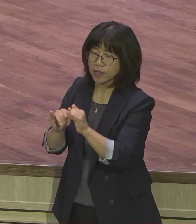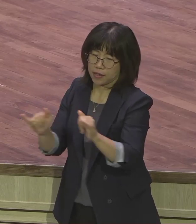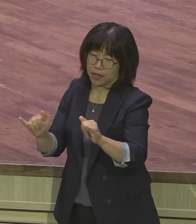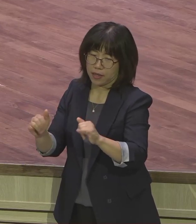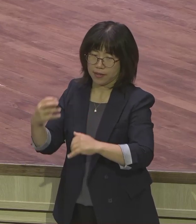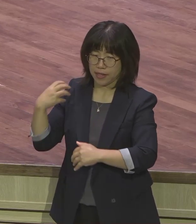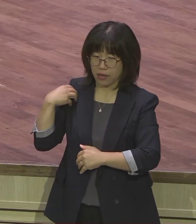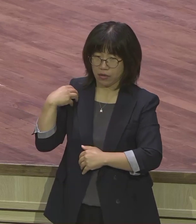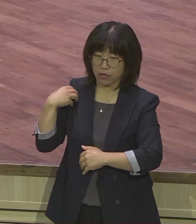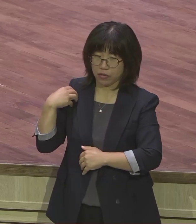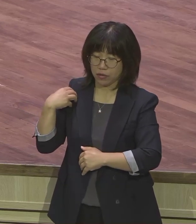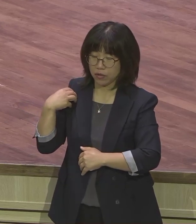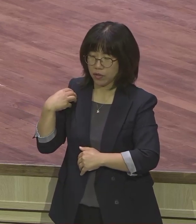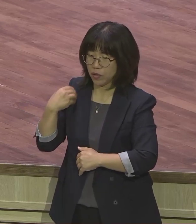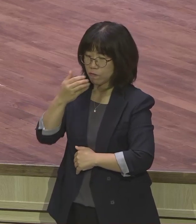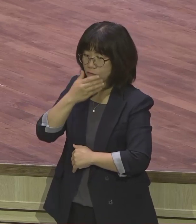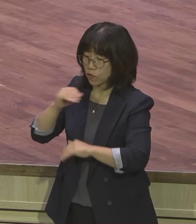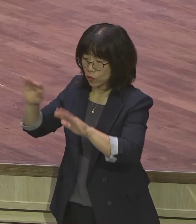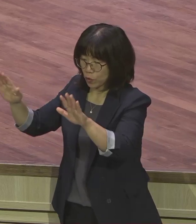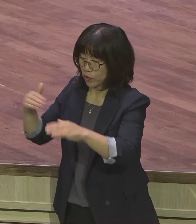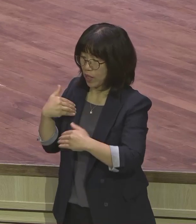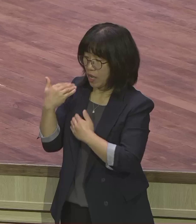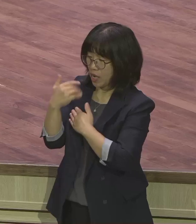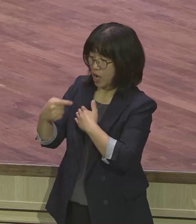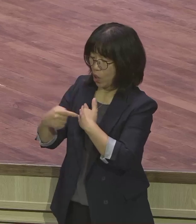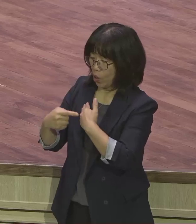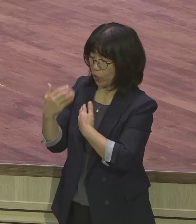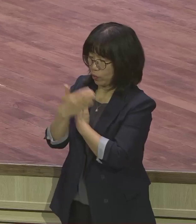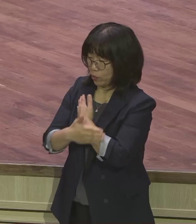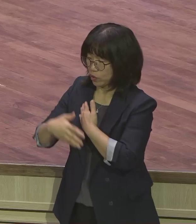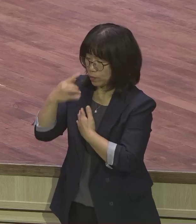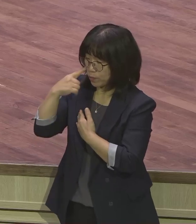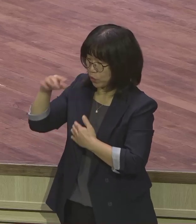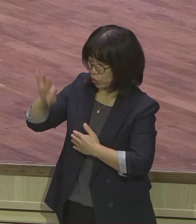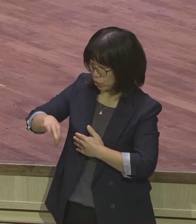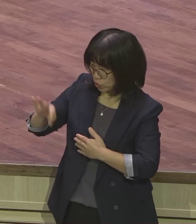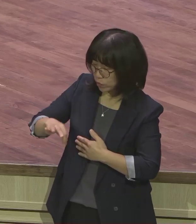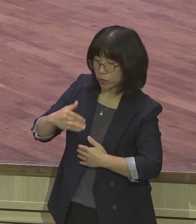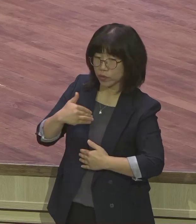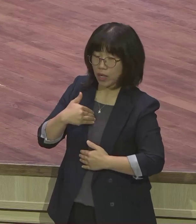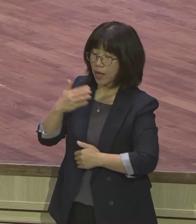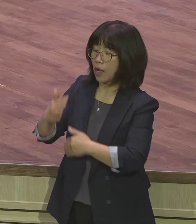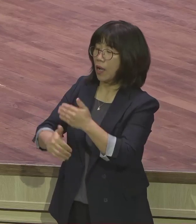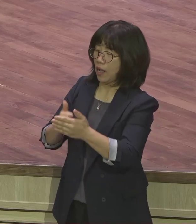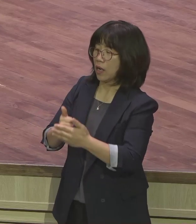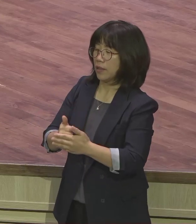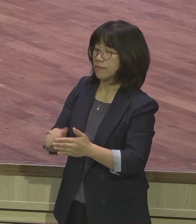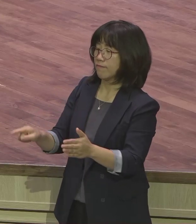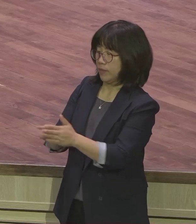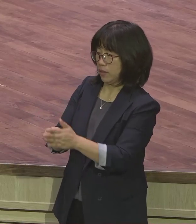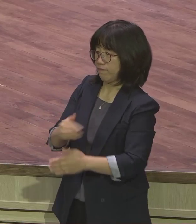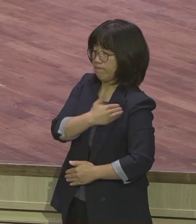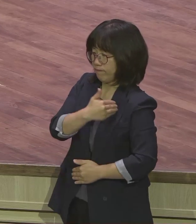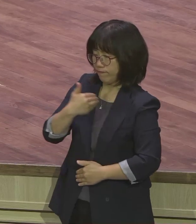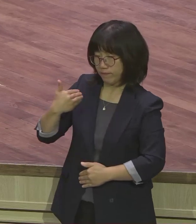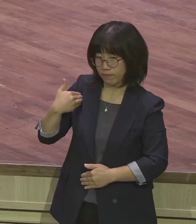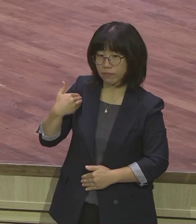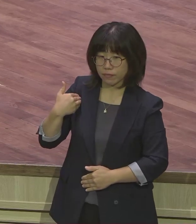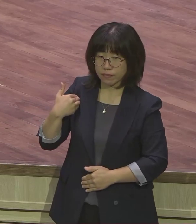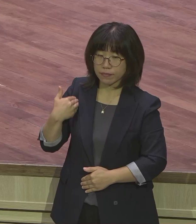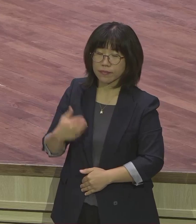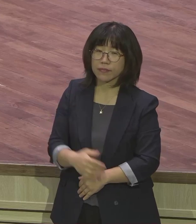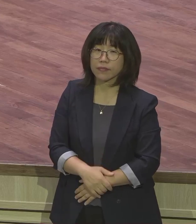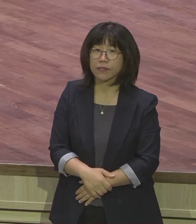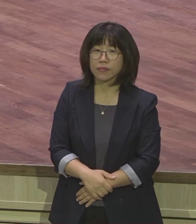축복한 거예요 내 비로 육신적으로 이렇지만 나는 누구냐 하나님의 사람 이라는 겁니다 하나님의 사람 영적으로